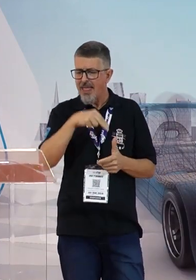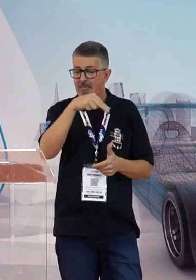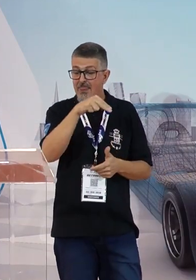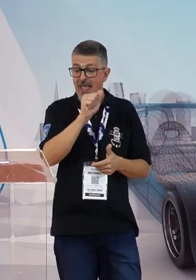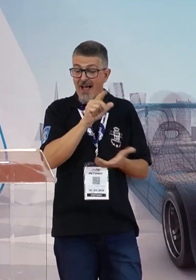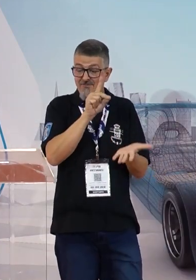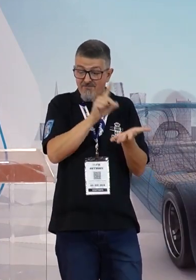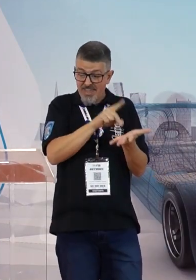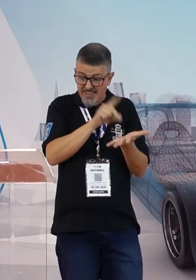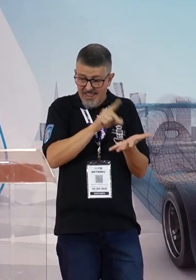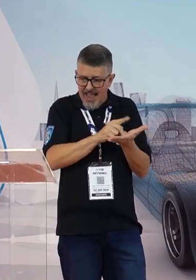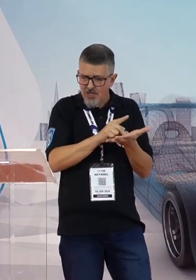Na verdade,